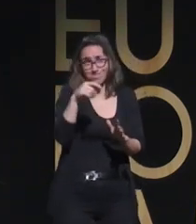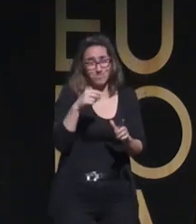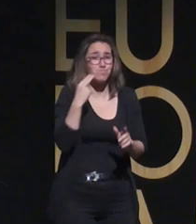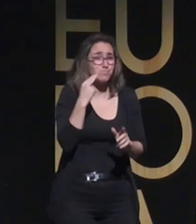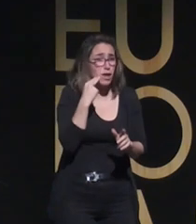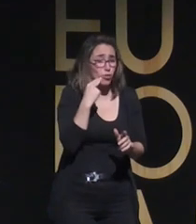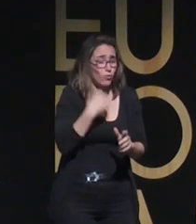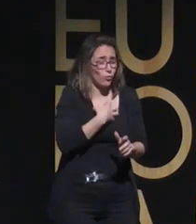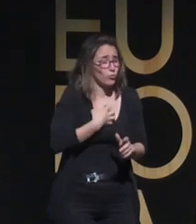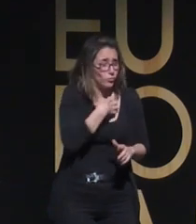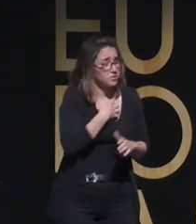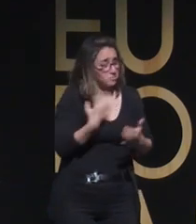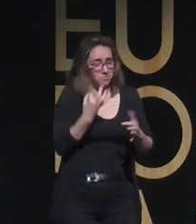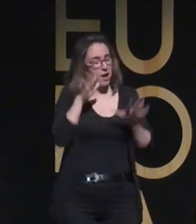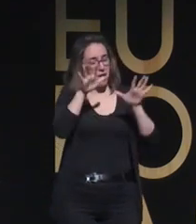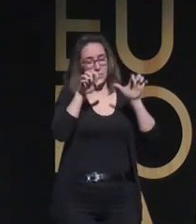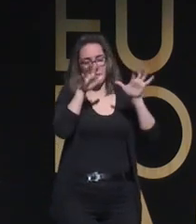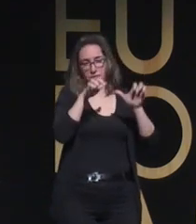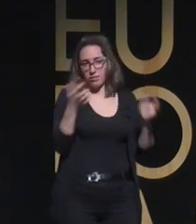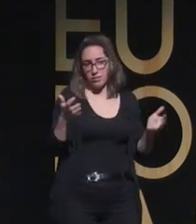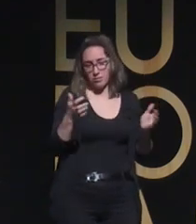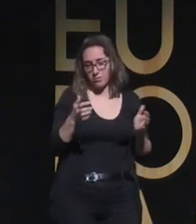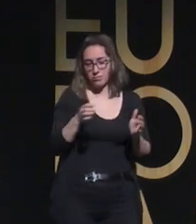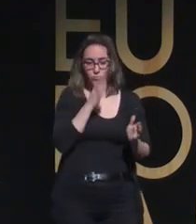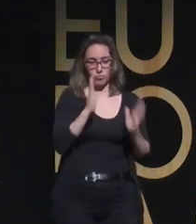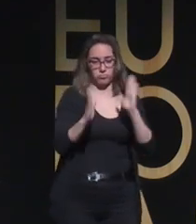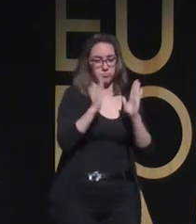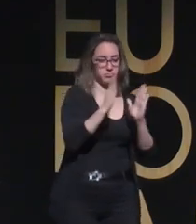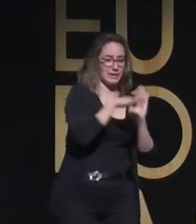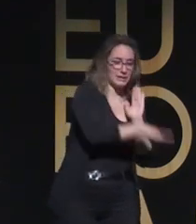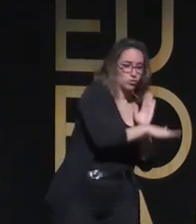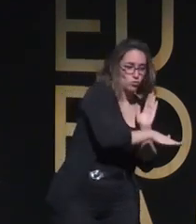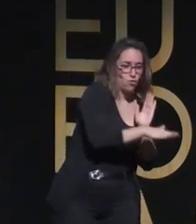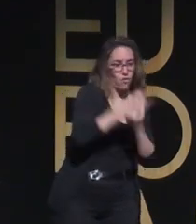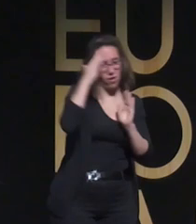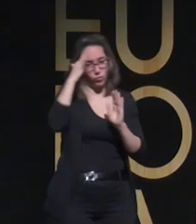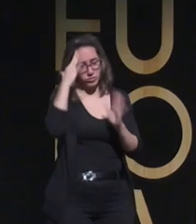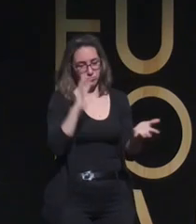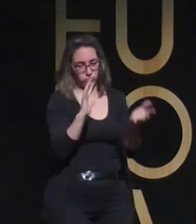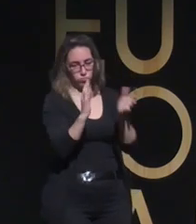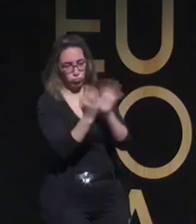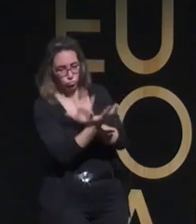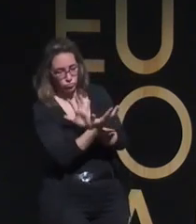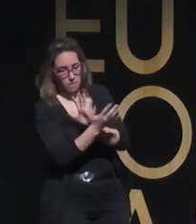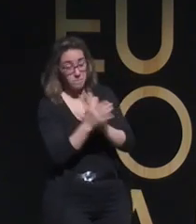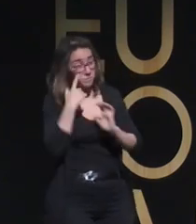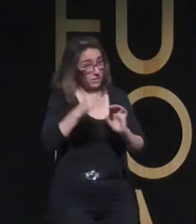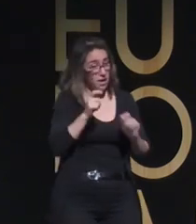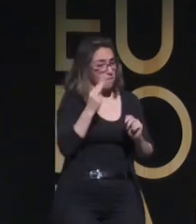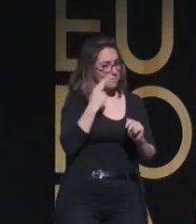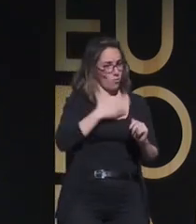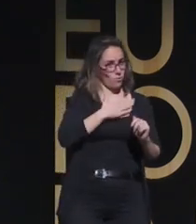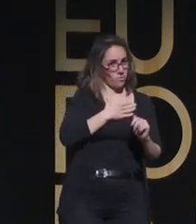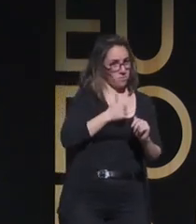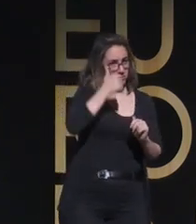poquito. Todavía está en ese tránsito de niño a preadolescente, entonces le va a costar. Pero va a ser más nuestro miedo a que sea dependiente y que